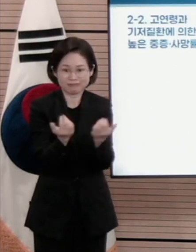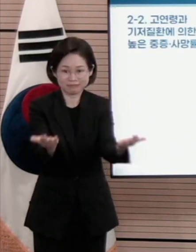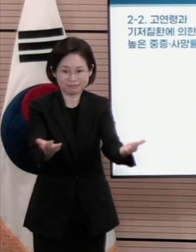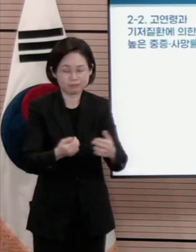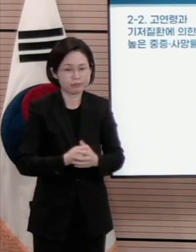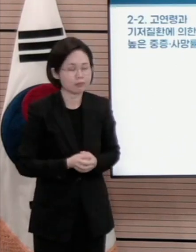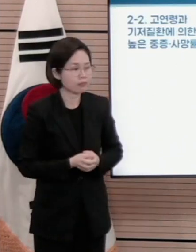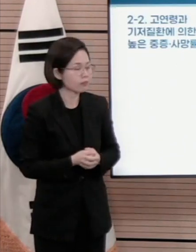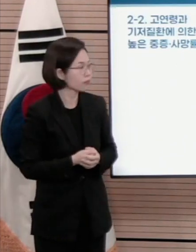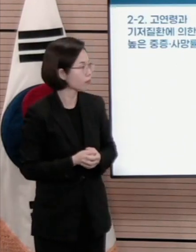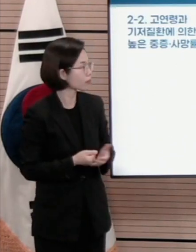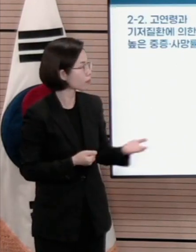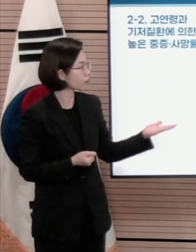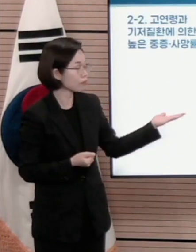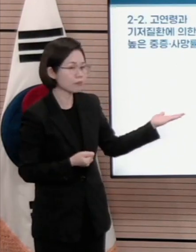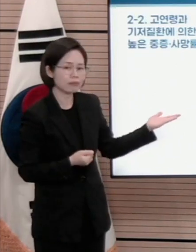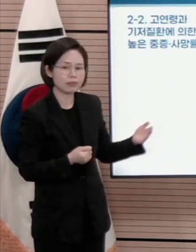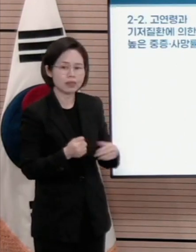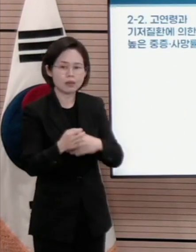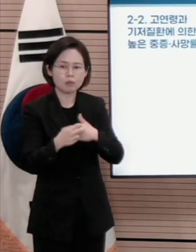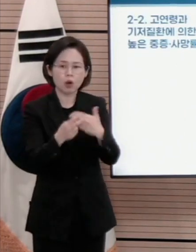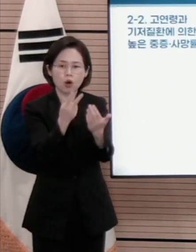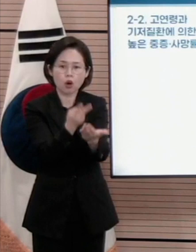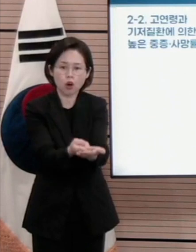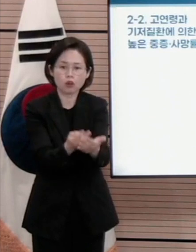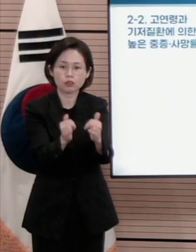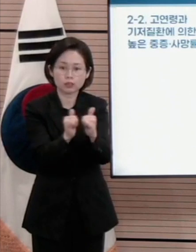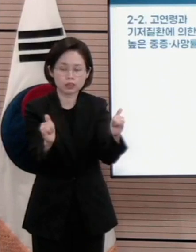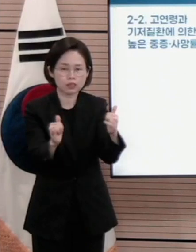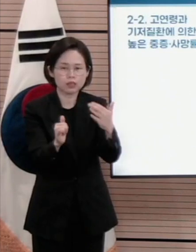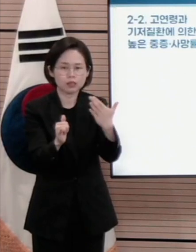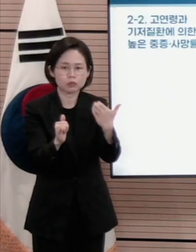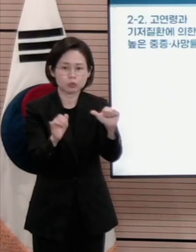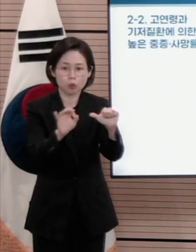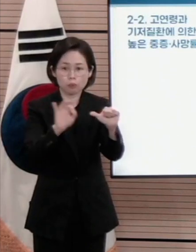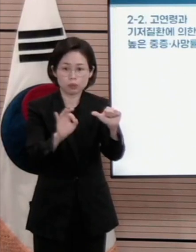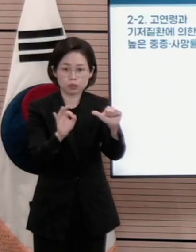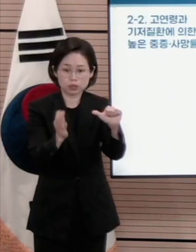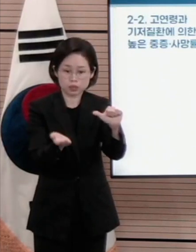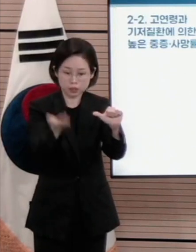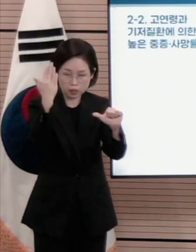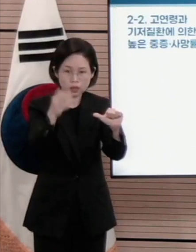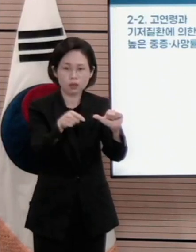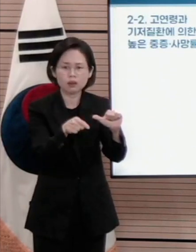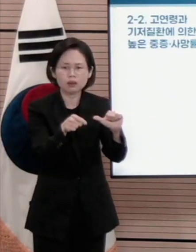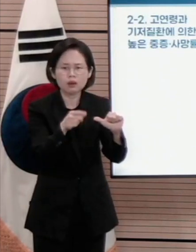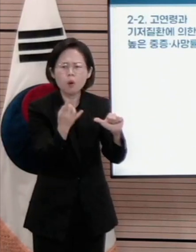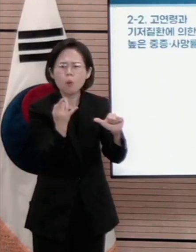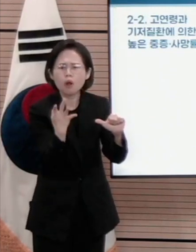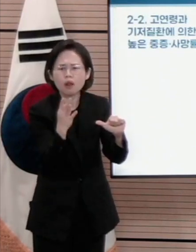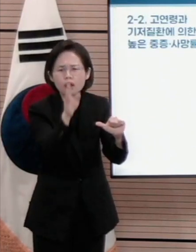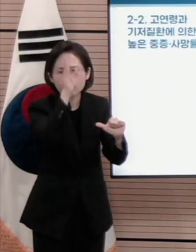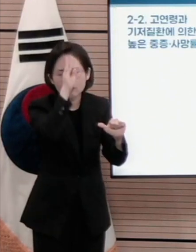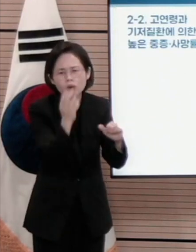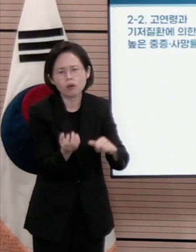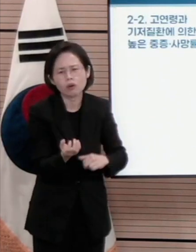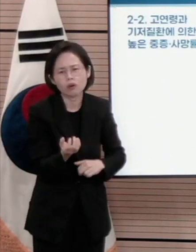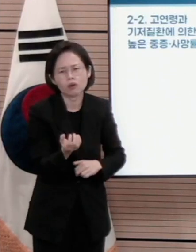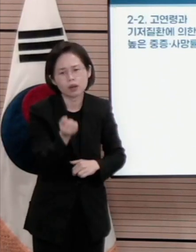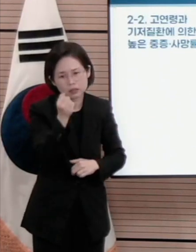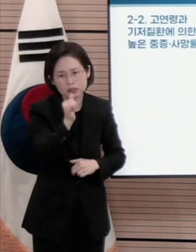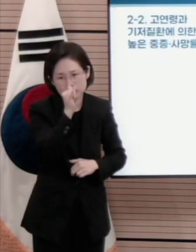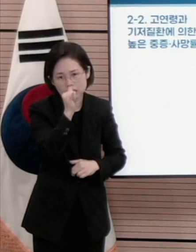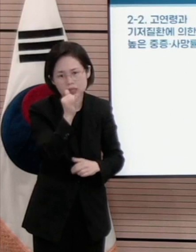현재 입원 환자의 한 95%가 최소 1개 이상의 여러 가지 다양한 기저질환을 가지고